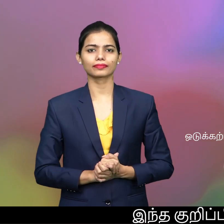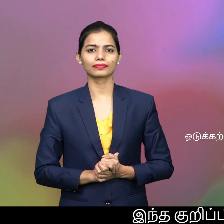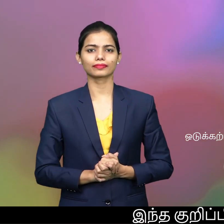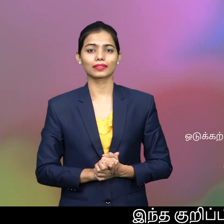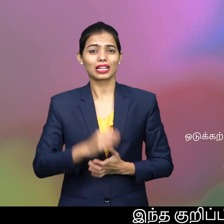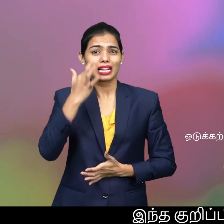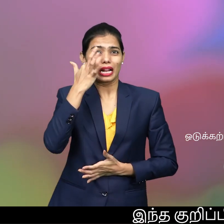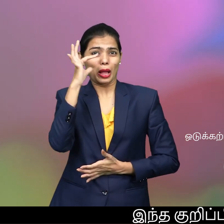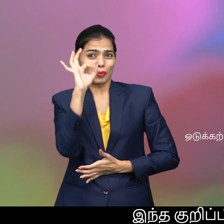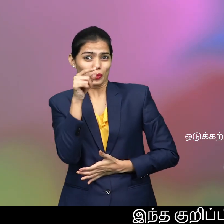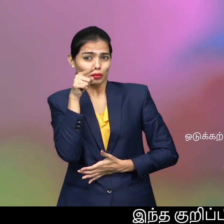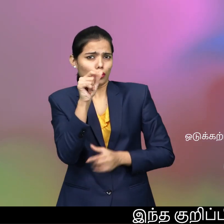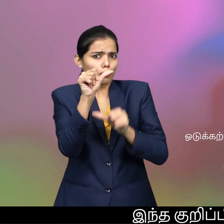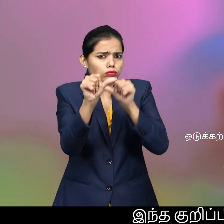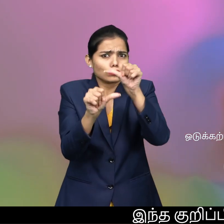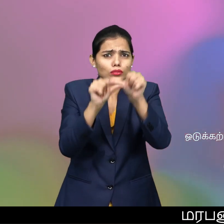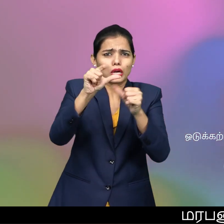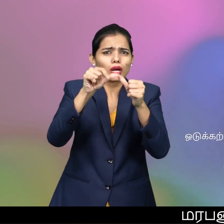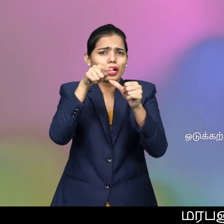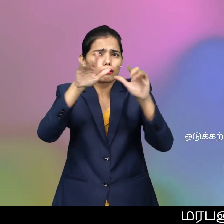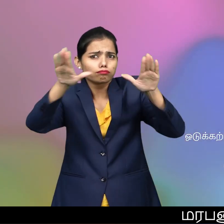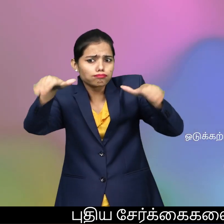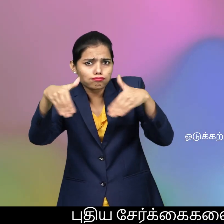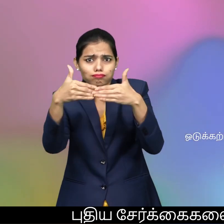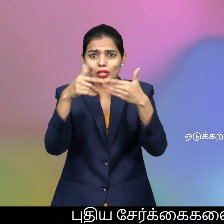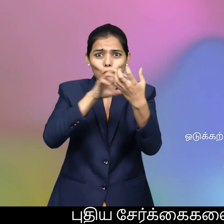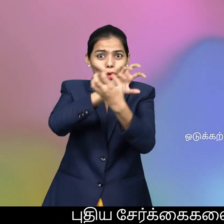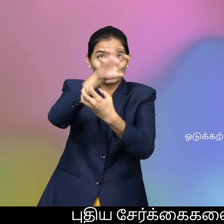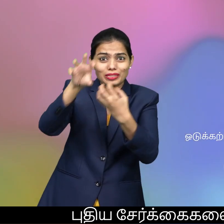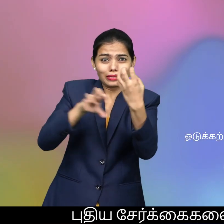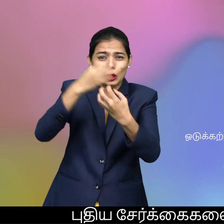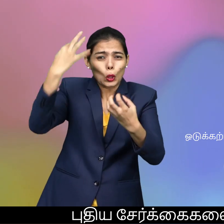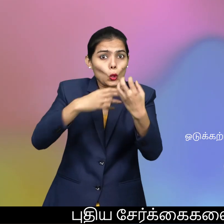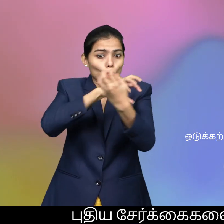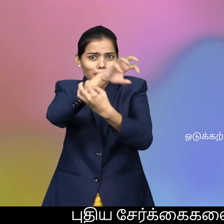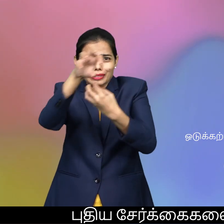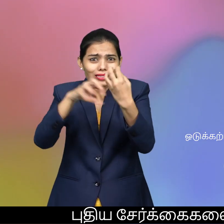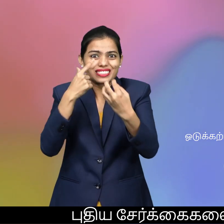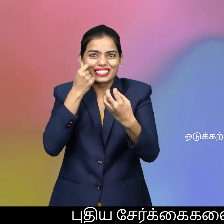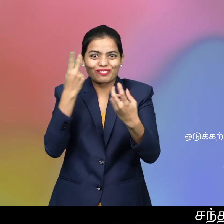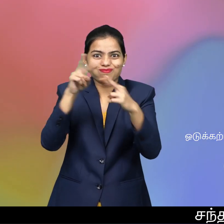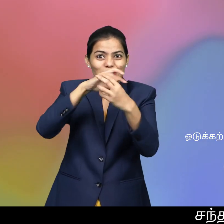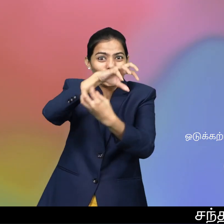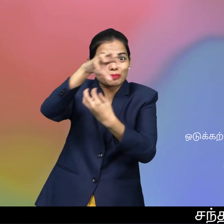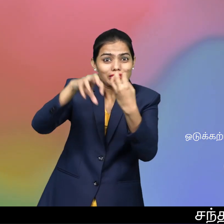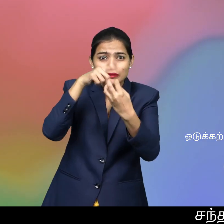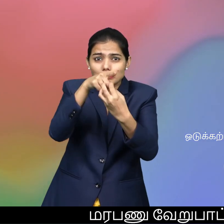இந்த குறிப்பிடத்தக்க நிகழ்வு மரபணுக்களின் புதிய சேர்க்கைகளை அறிமுகப்படுத்துகிறது, சந்ததிகளில்